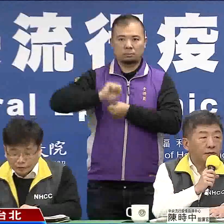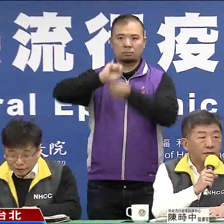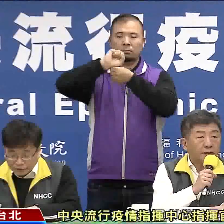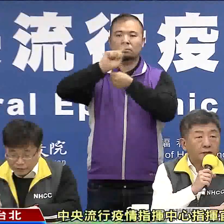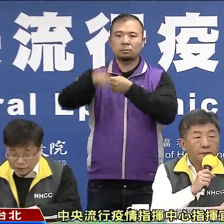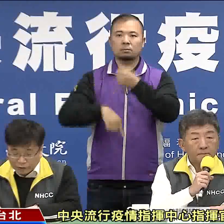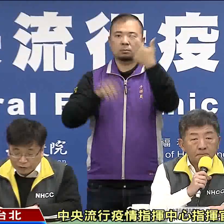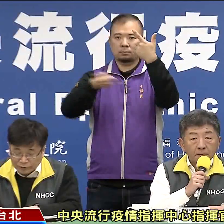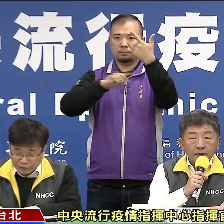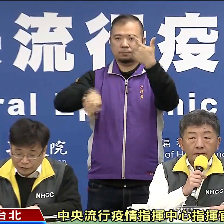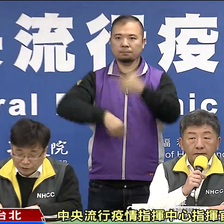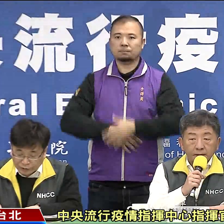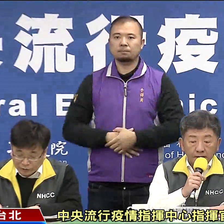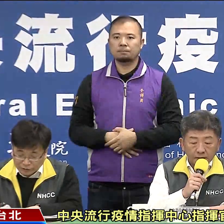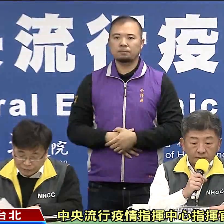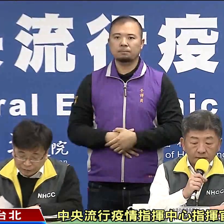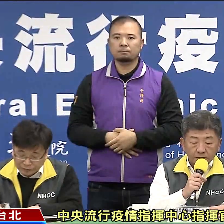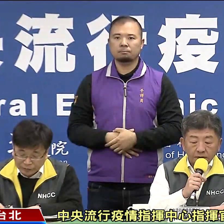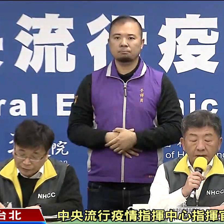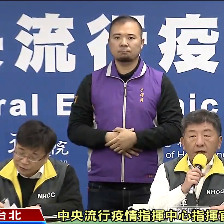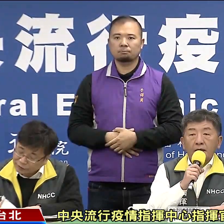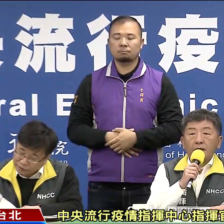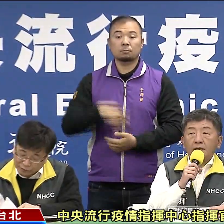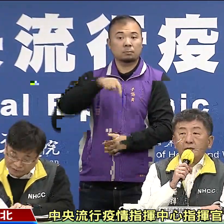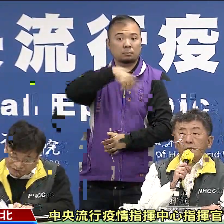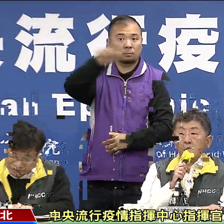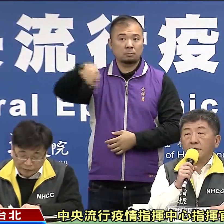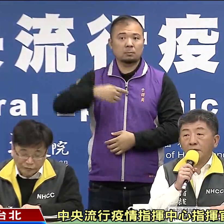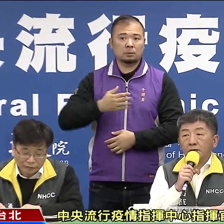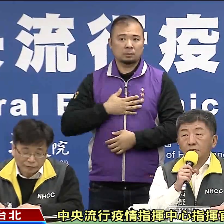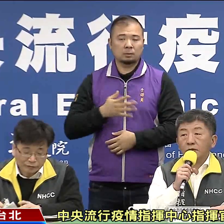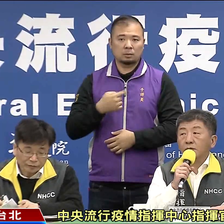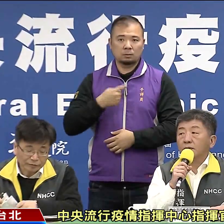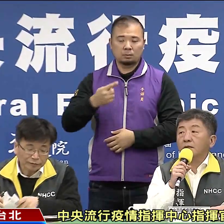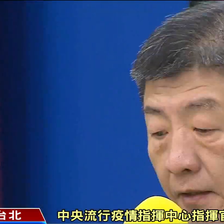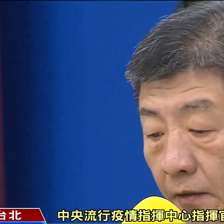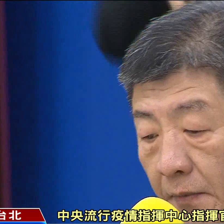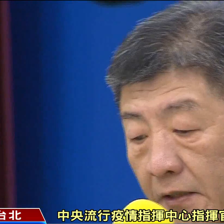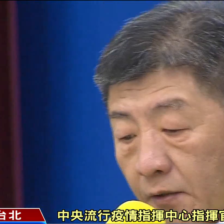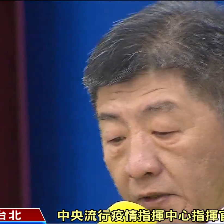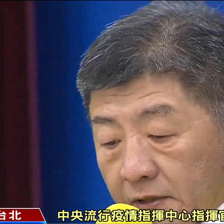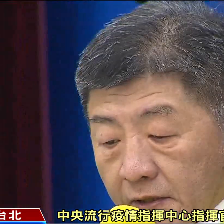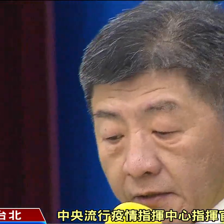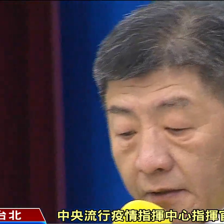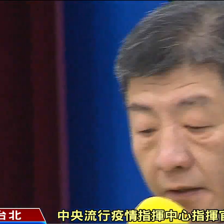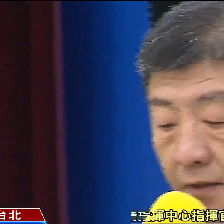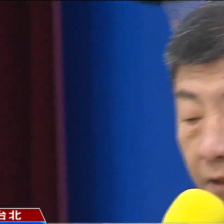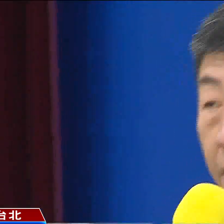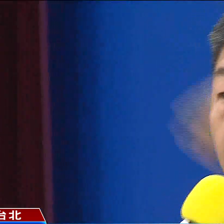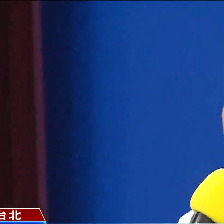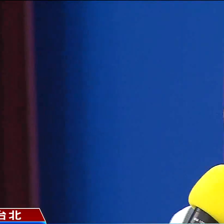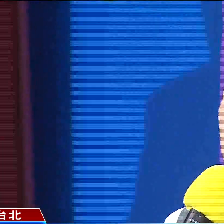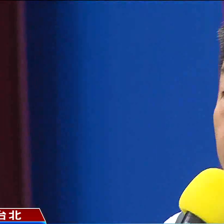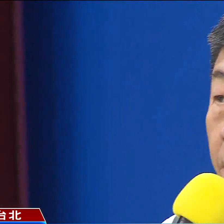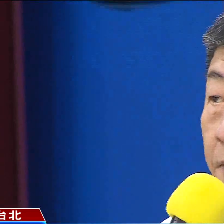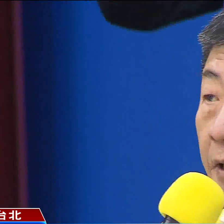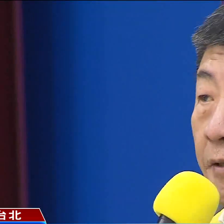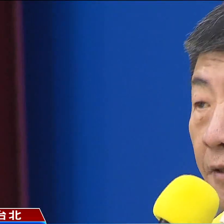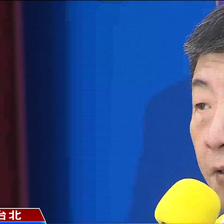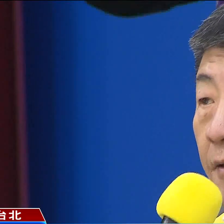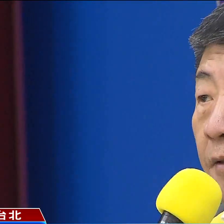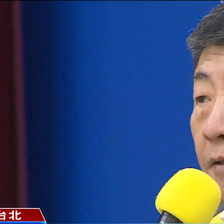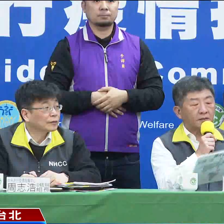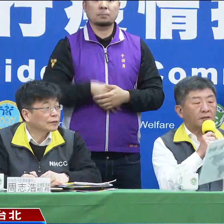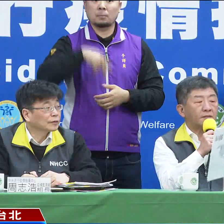六个确诊的案例，好，这大概是我们这么久以来一天里面最多的。 带着沉重心情，一口气公布新